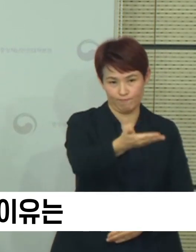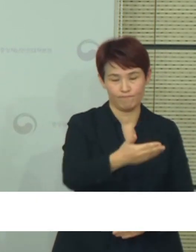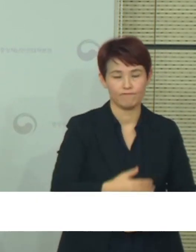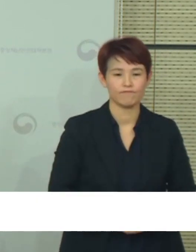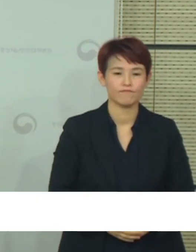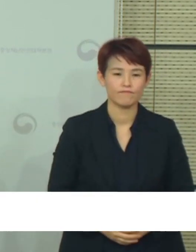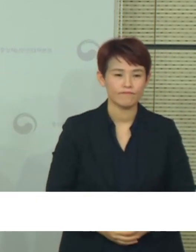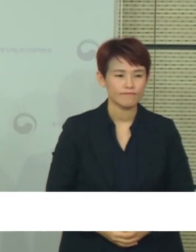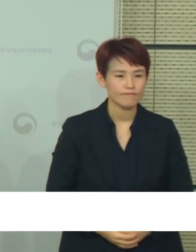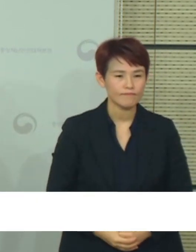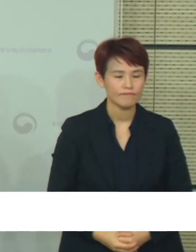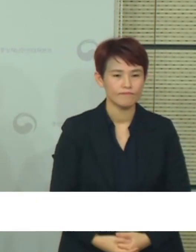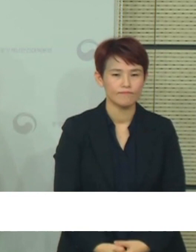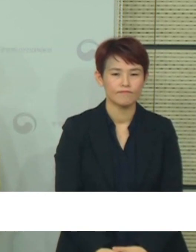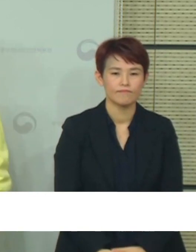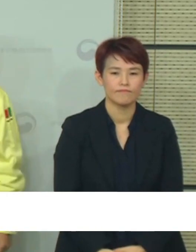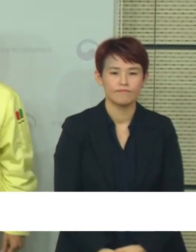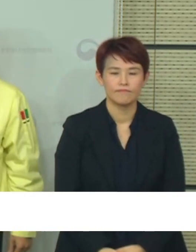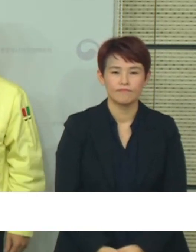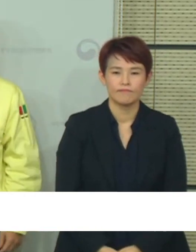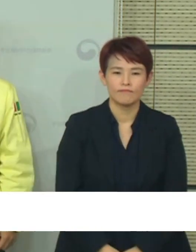겁니다.